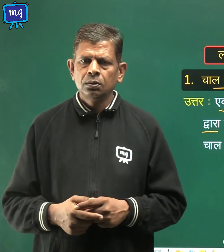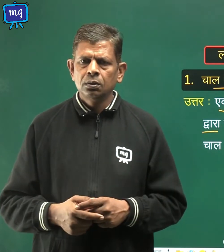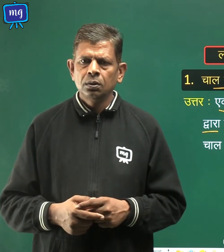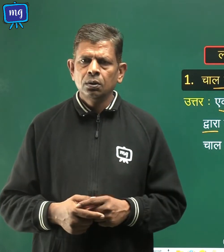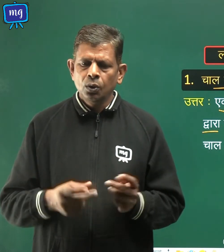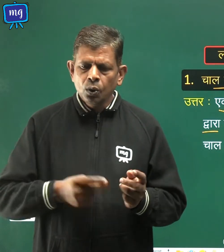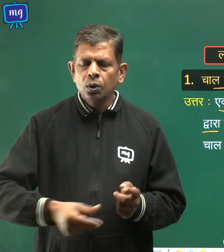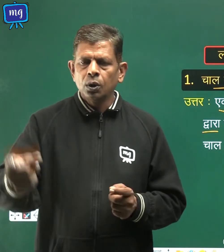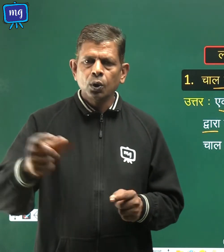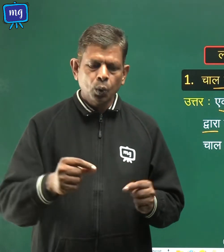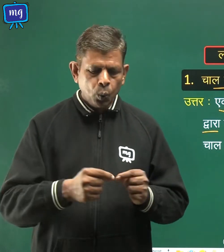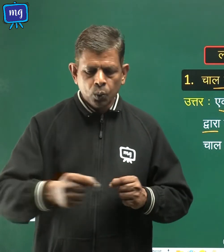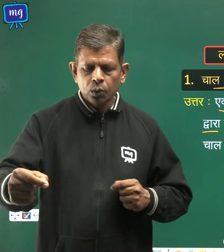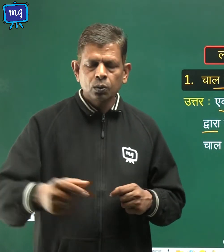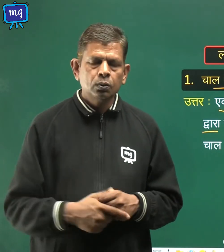चली गई दूरी को